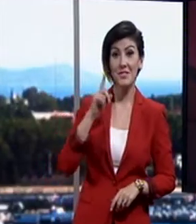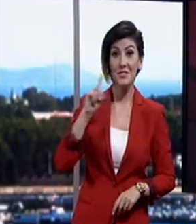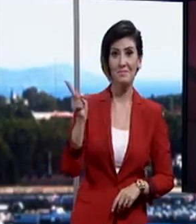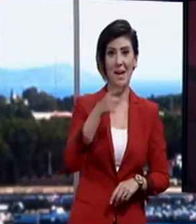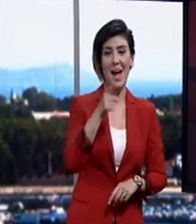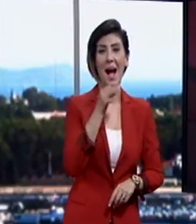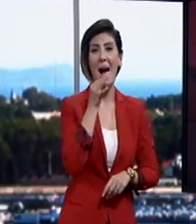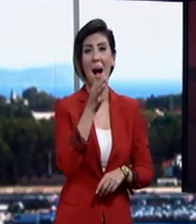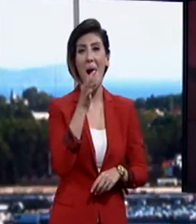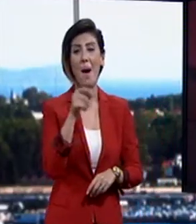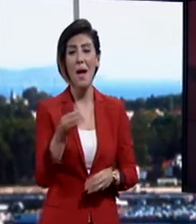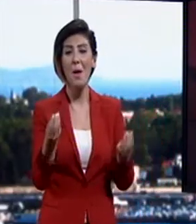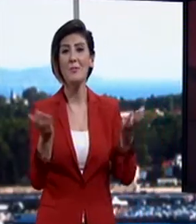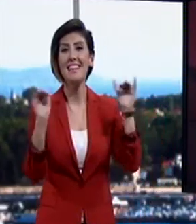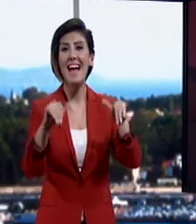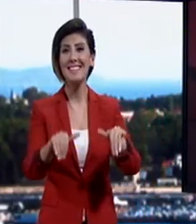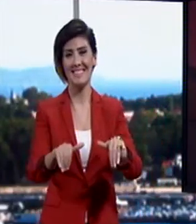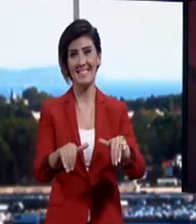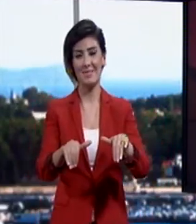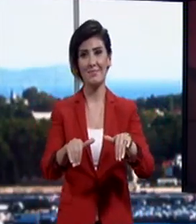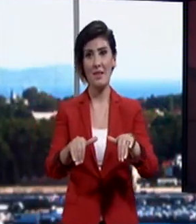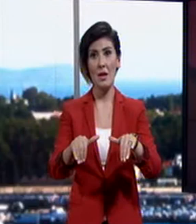İşitme Engelliler Haber Bülteni'ne hoş geldiniz.